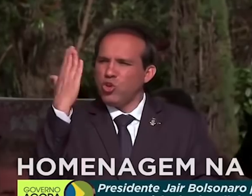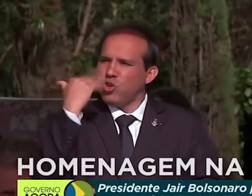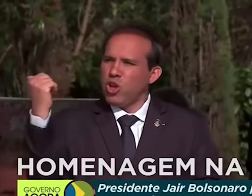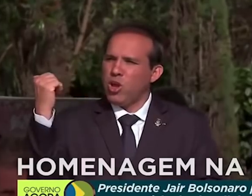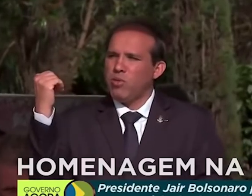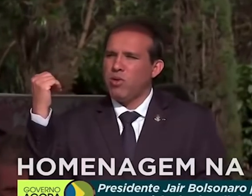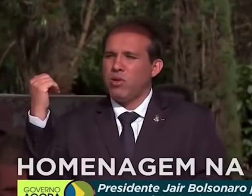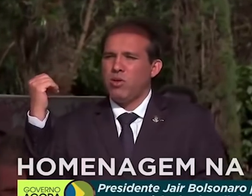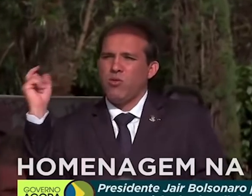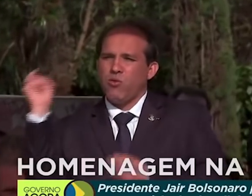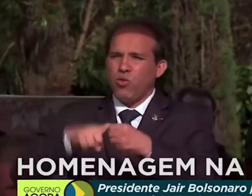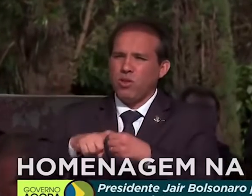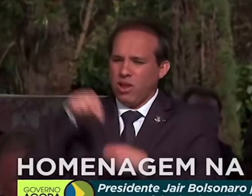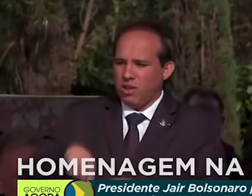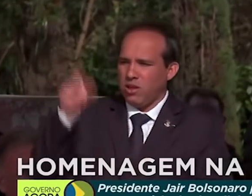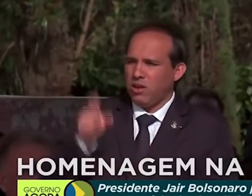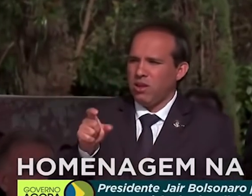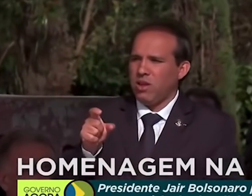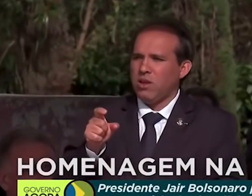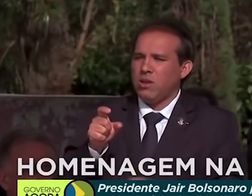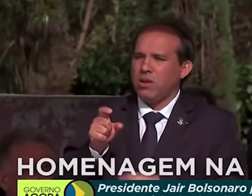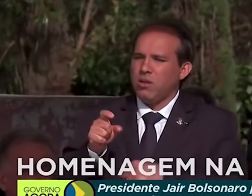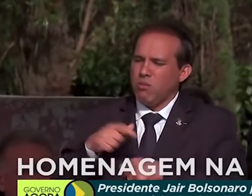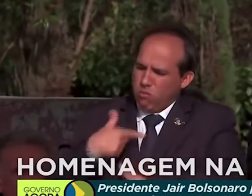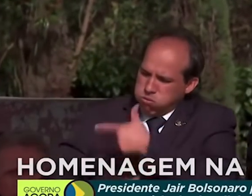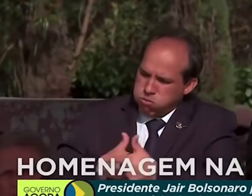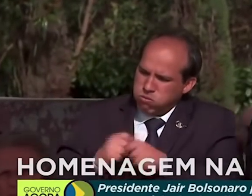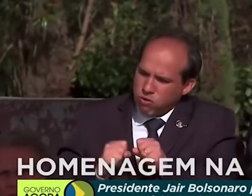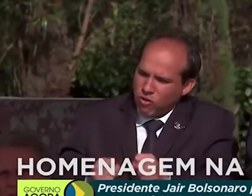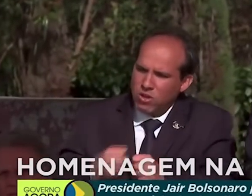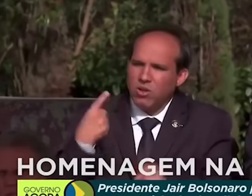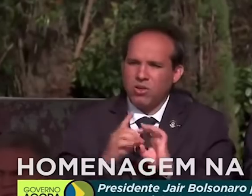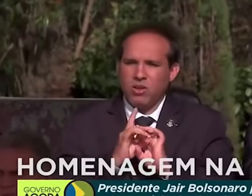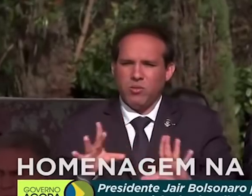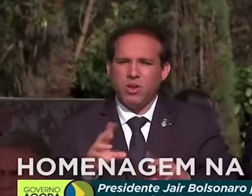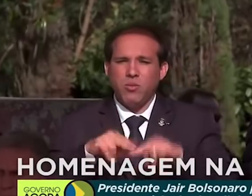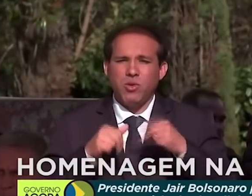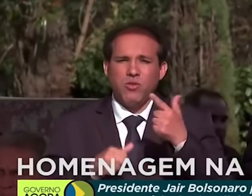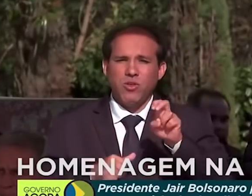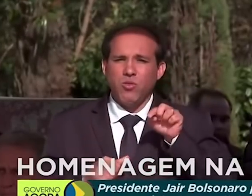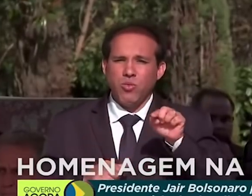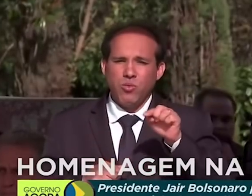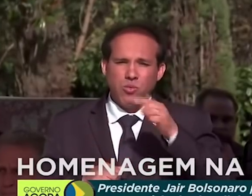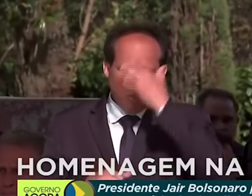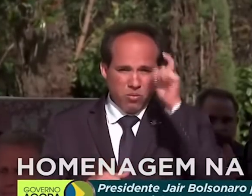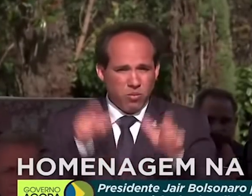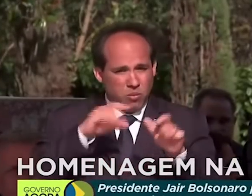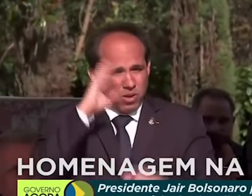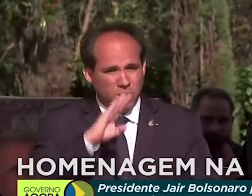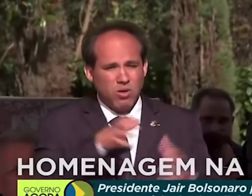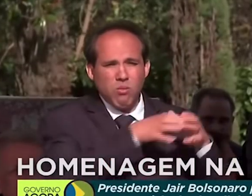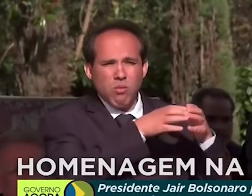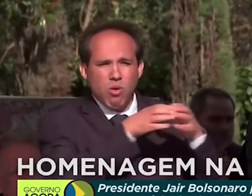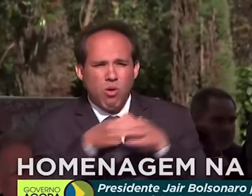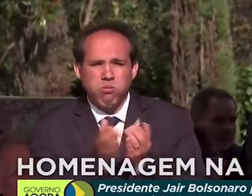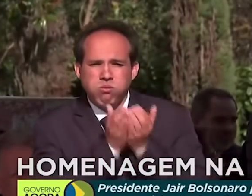voltar para a Itália e lutar por liberdade. Assim, 25 mil brasileiros cruzaram o Atlântico,